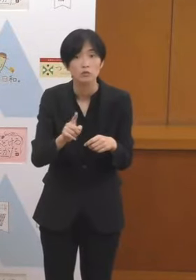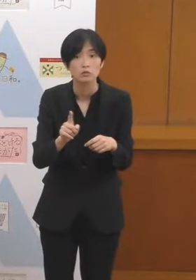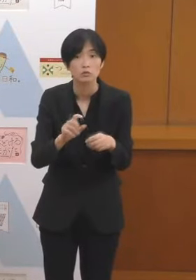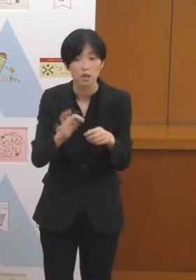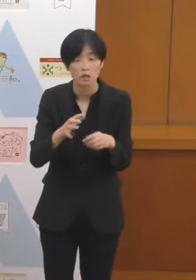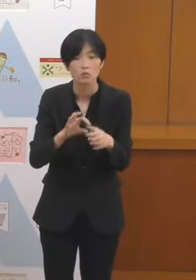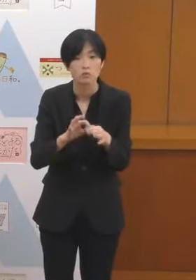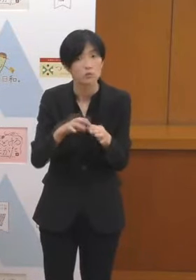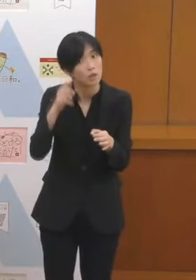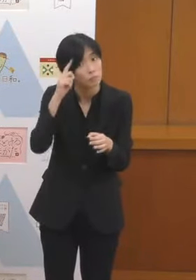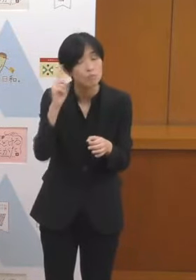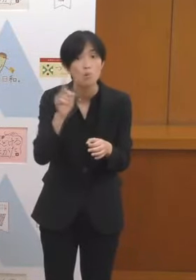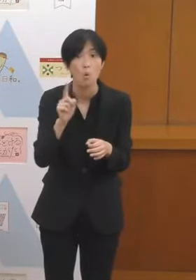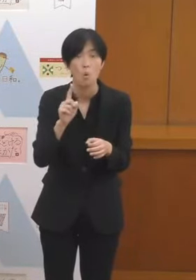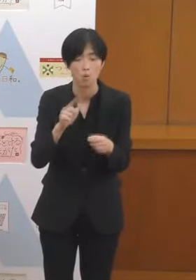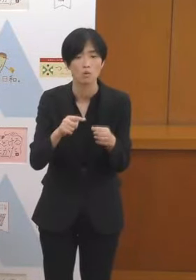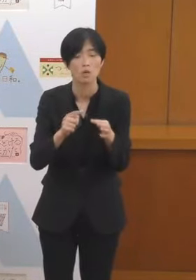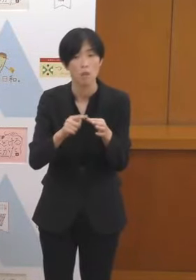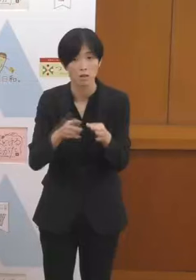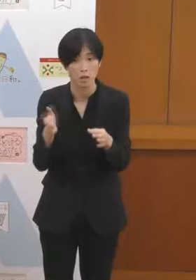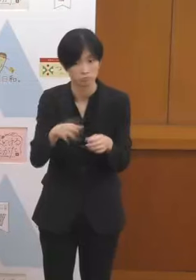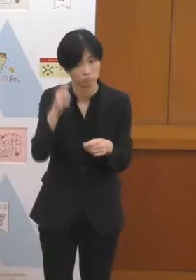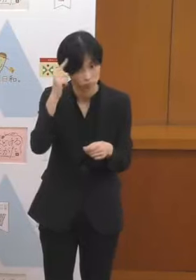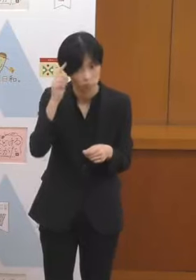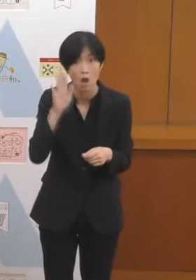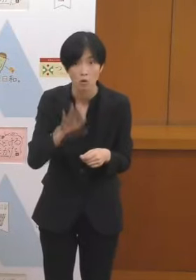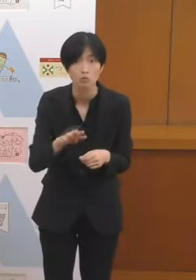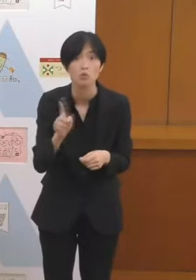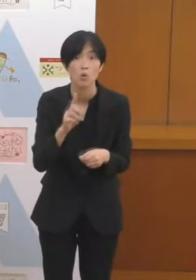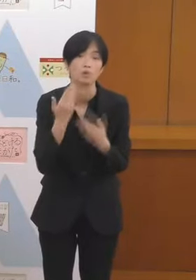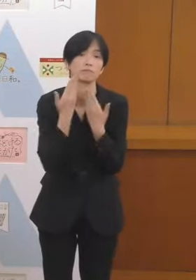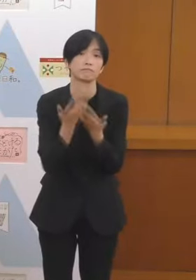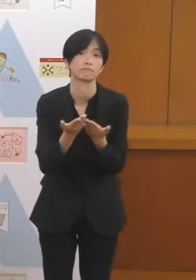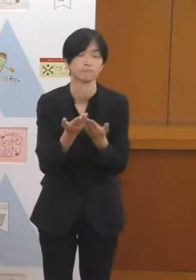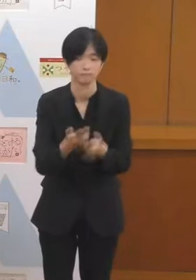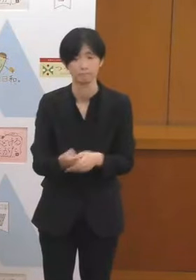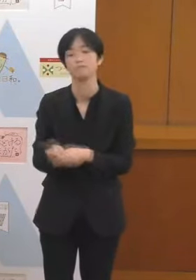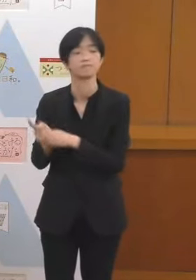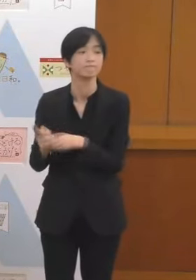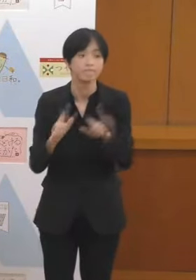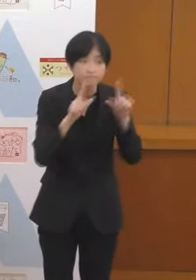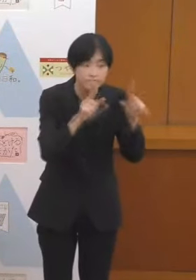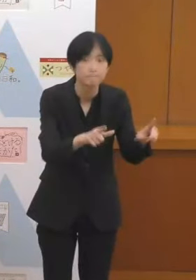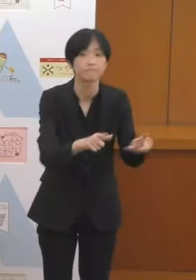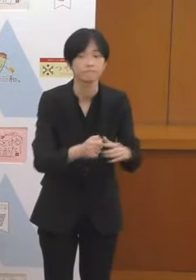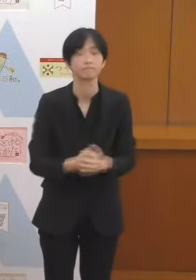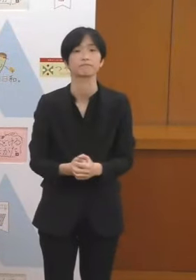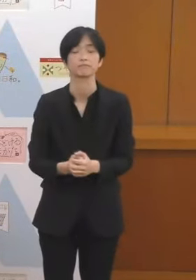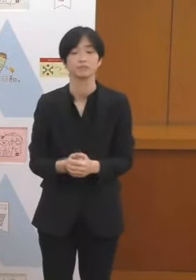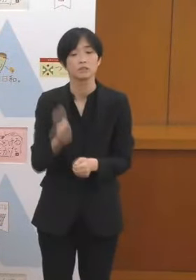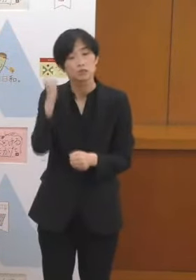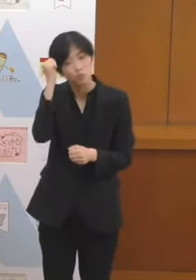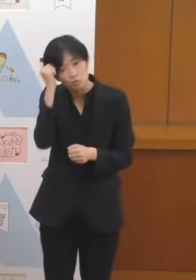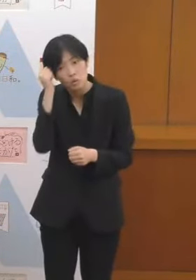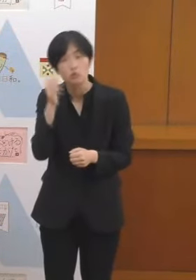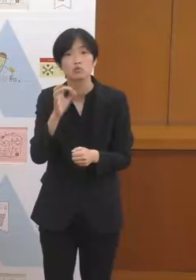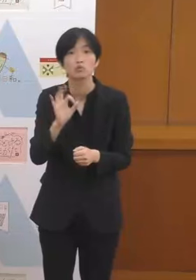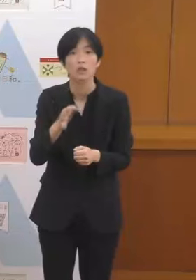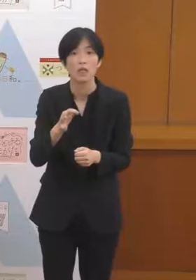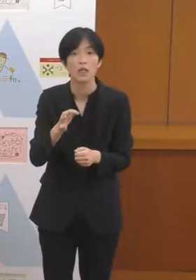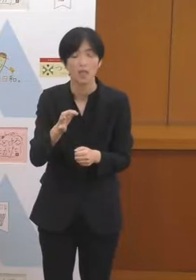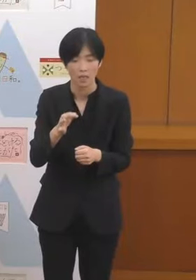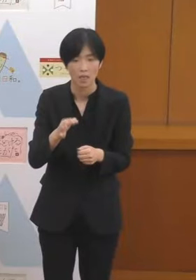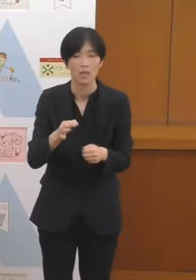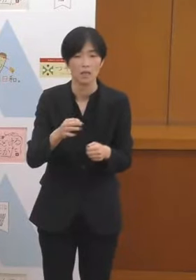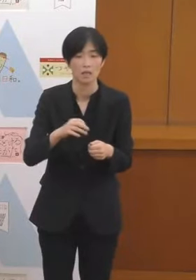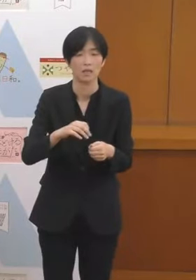え検討する考えがあるのかを教えてくださいはいえお答えいたします宿泊税は各